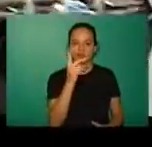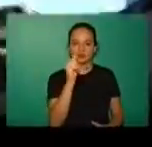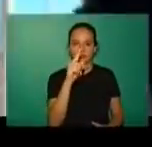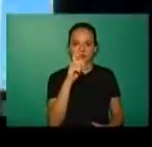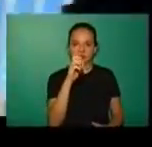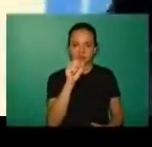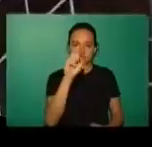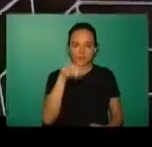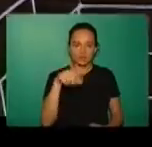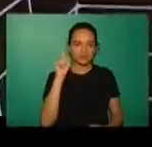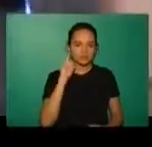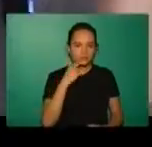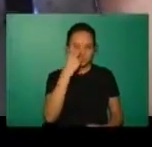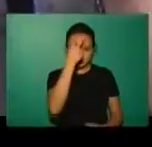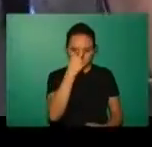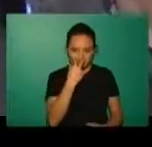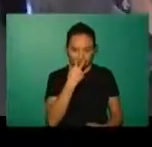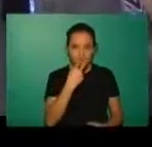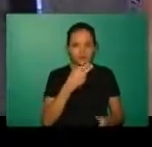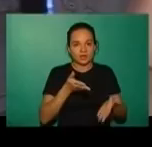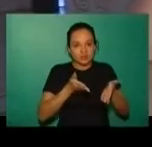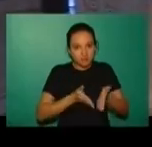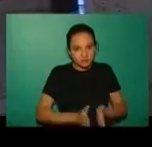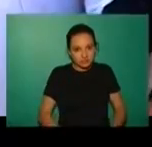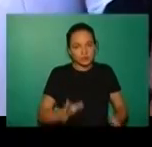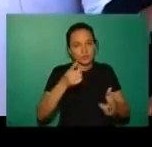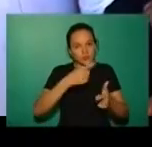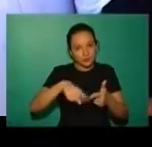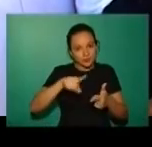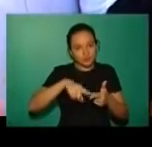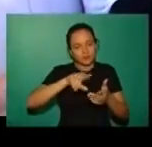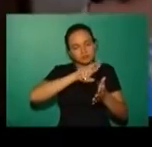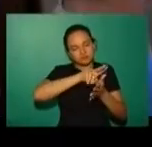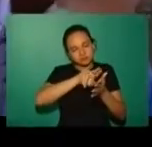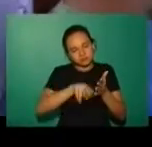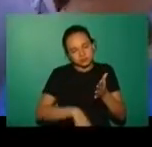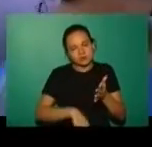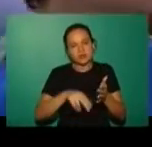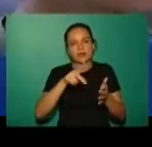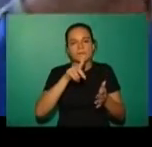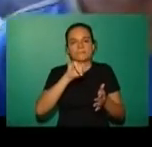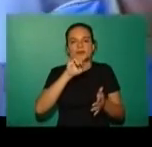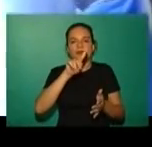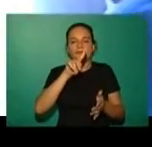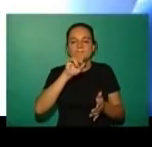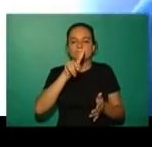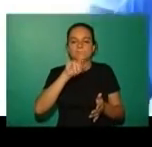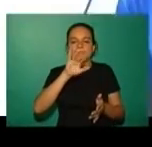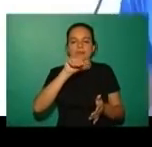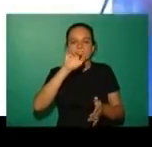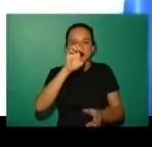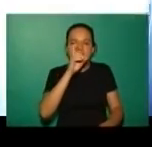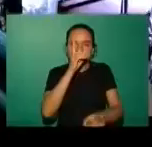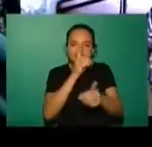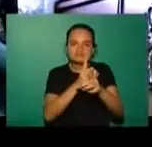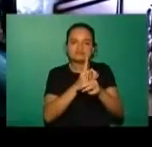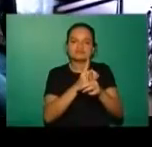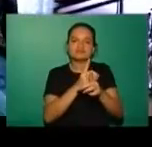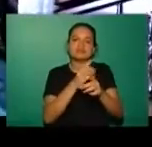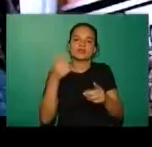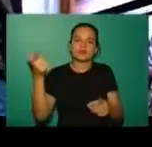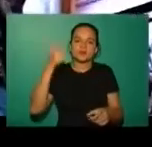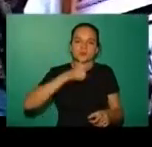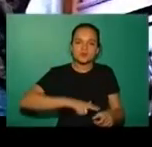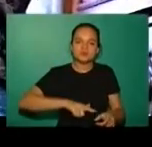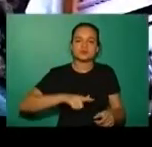Thales é surdo-cego pré-linguístico. Ele nasceu prematuro e com problemas. Seus pais procuraram logo o tratamento adequado e